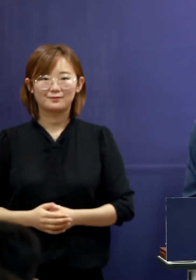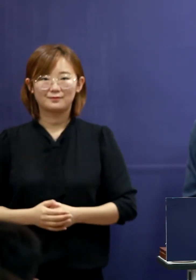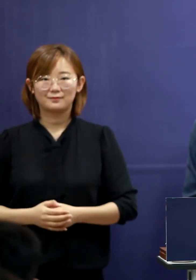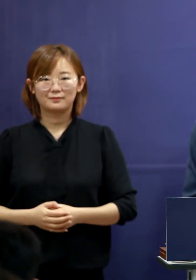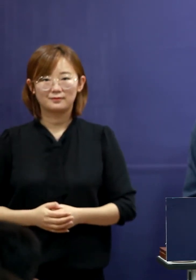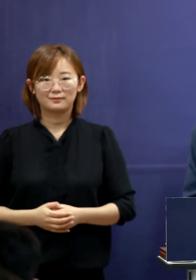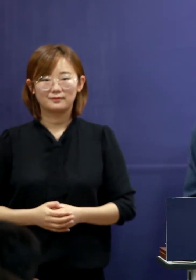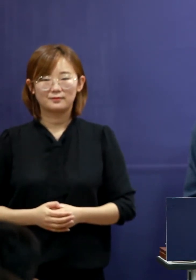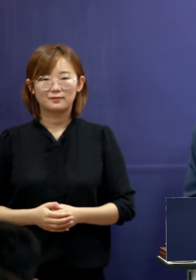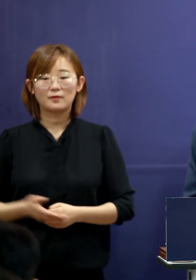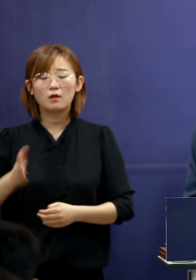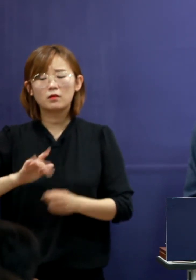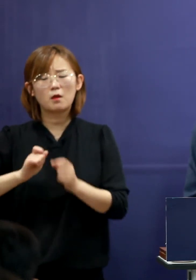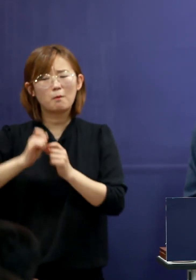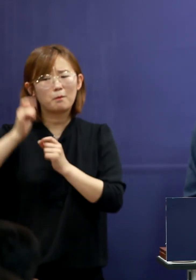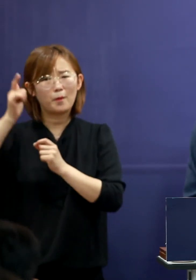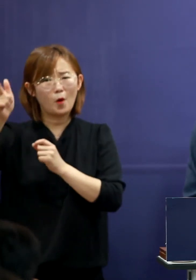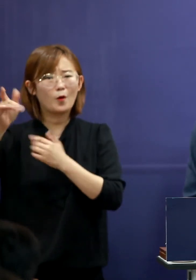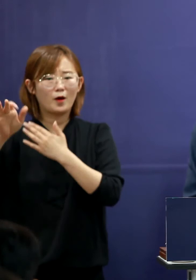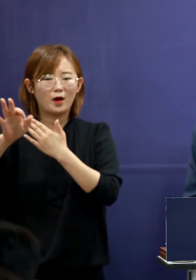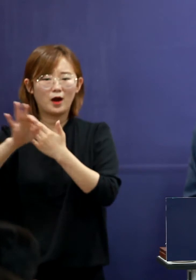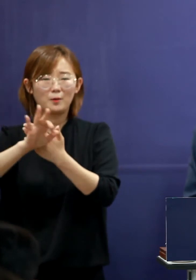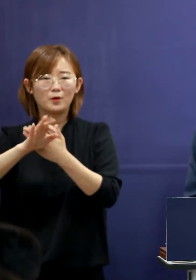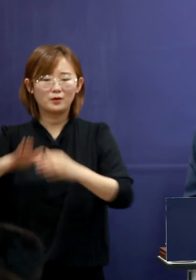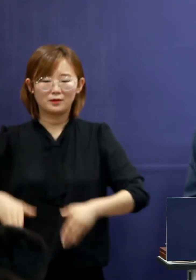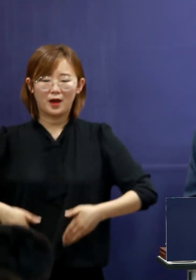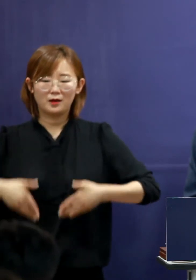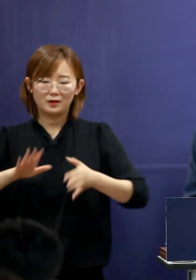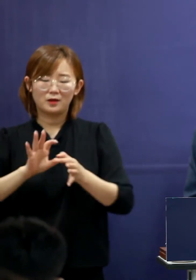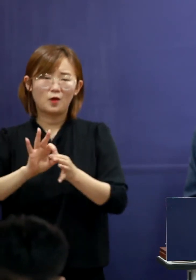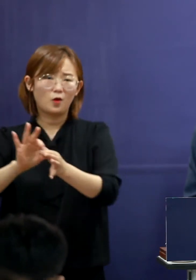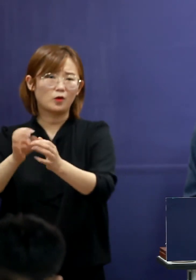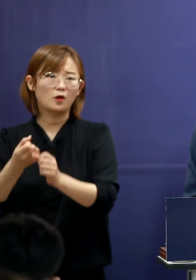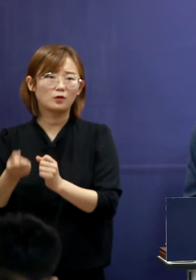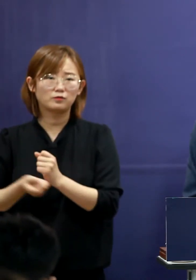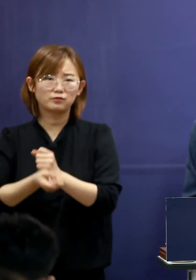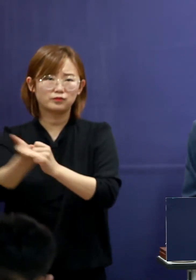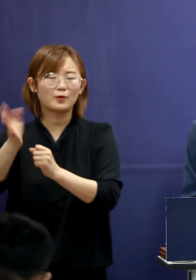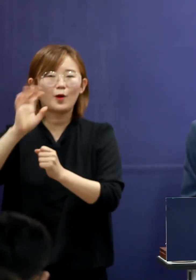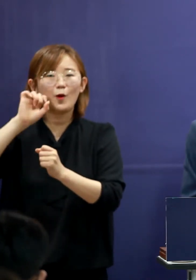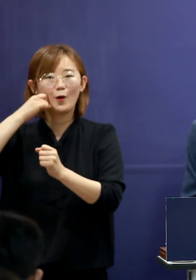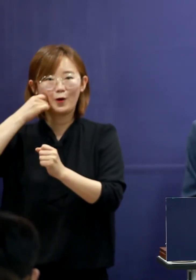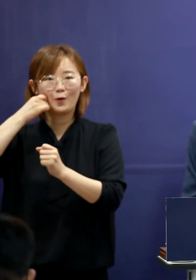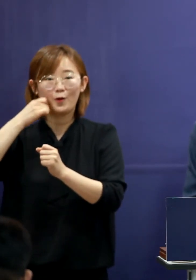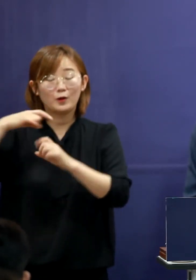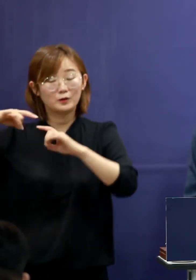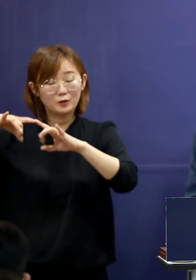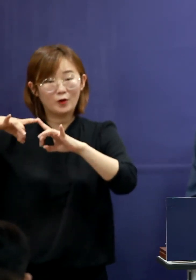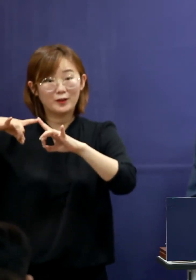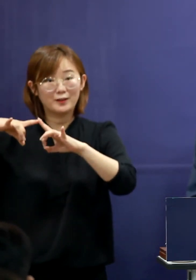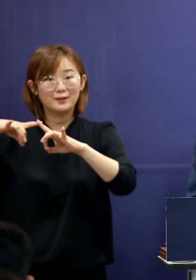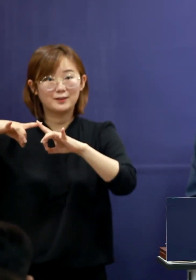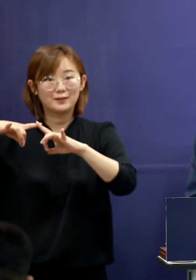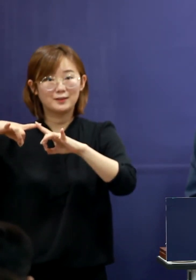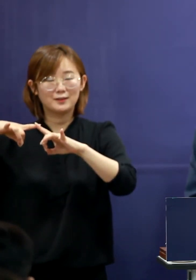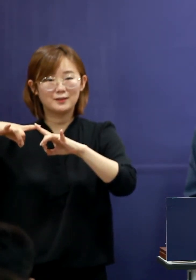떨어져 있으면 공급이 좀 불가능합니다. 전력 같은 경우는 전선 연결해서 좀 멀리